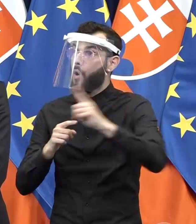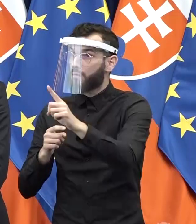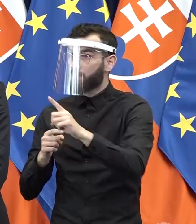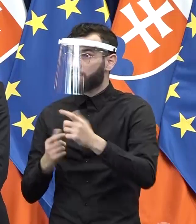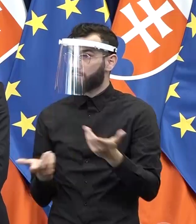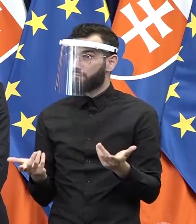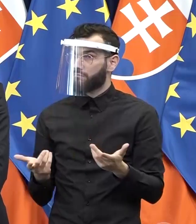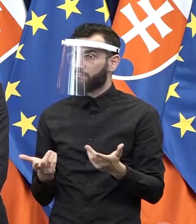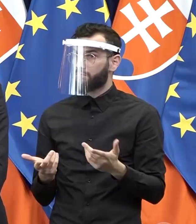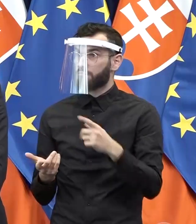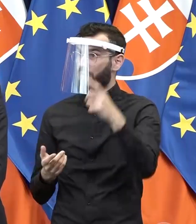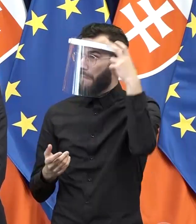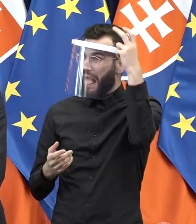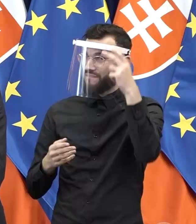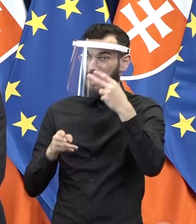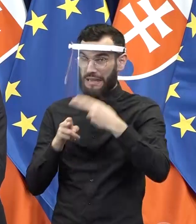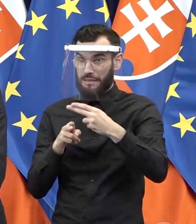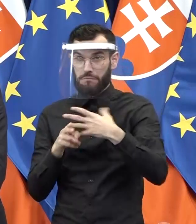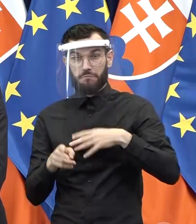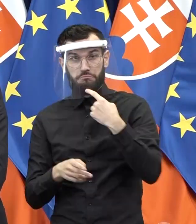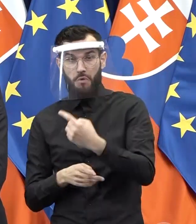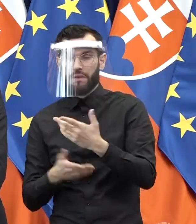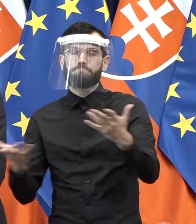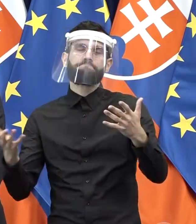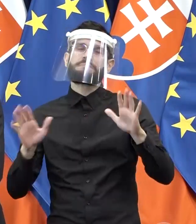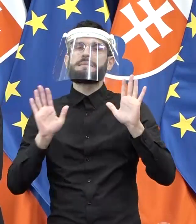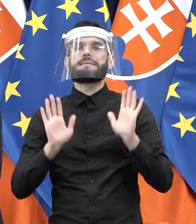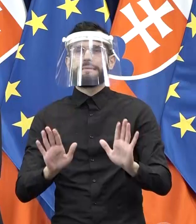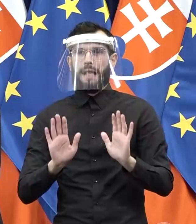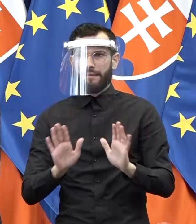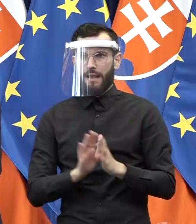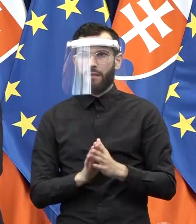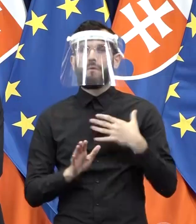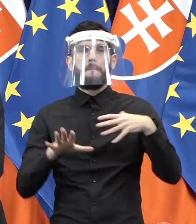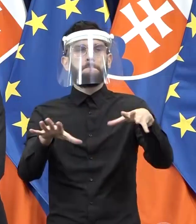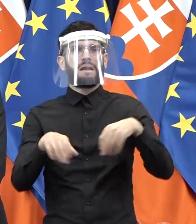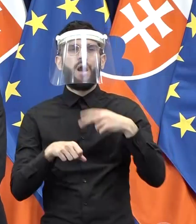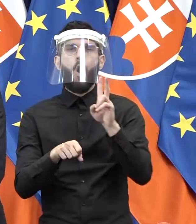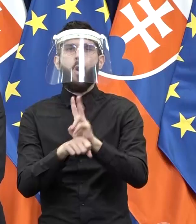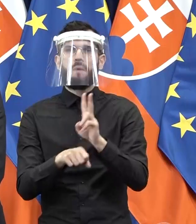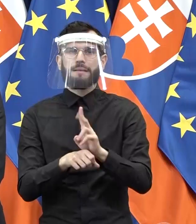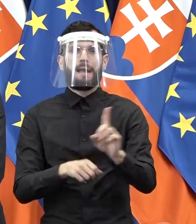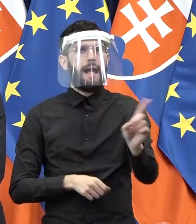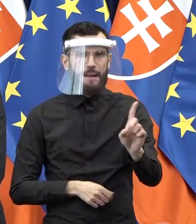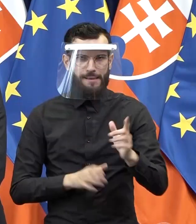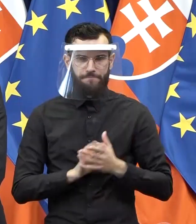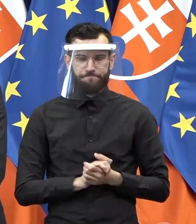Neviem, či chce povedať pán hlavný hygienik k tomu. My sme zatiaľ prijali tie opatrenia, ktoré